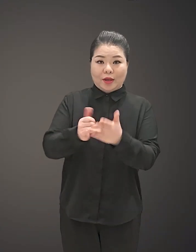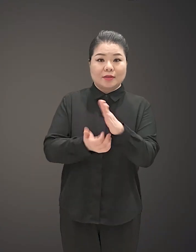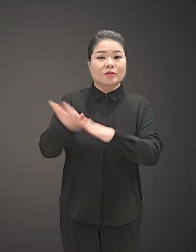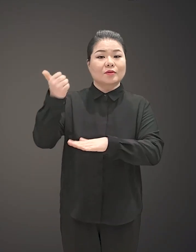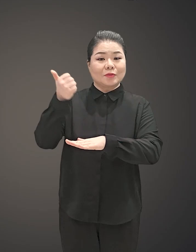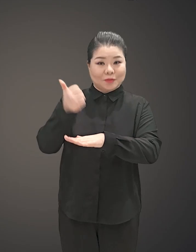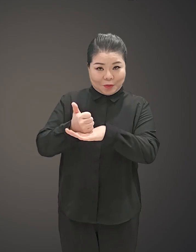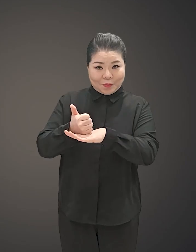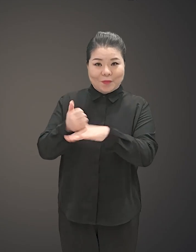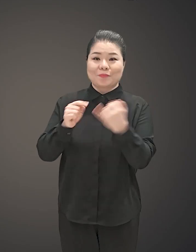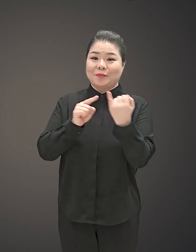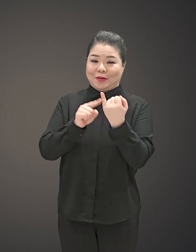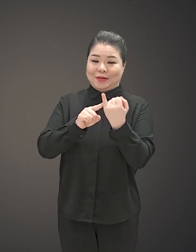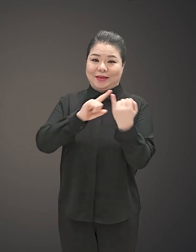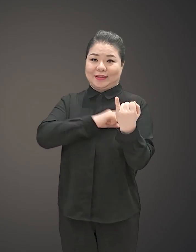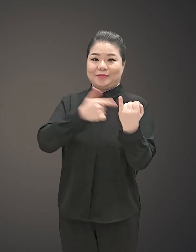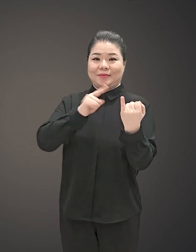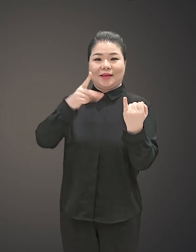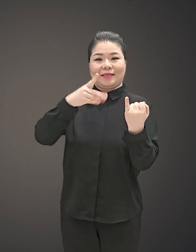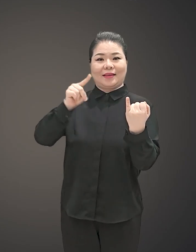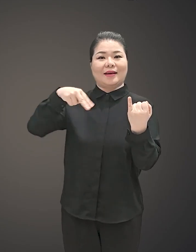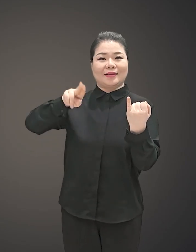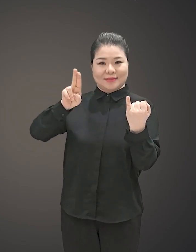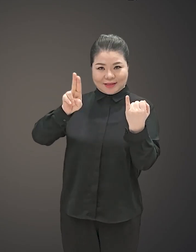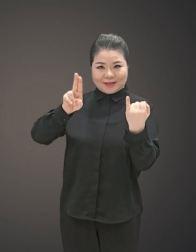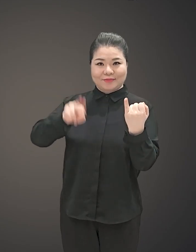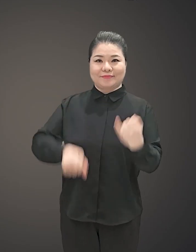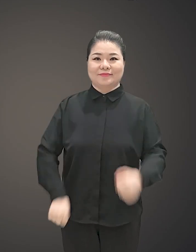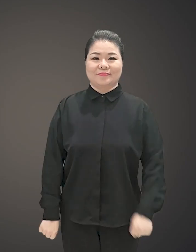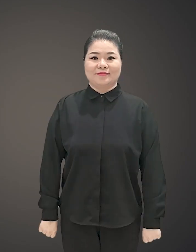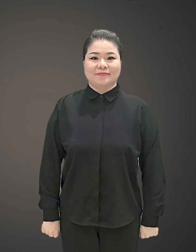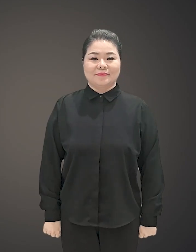뉴욕의 성공한 커리어 우먼인 나타샤 스크립처.